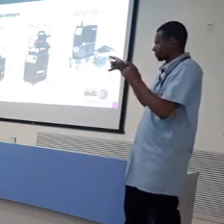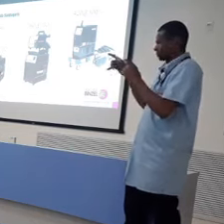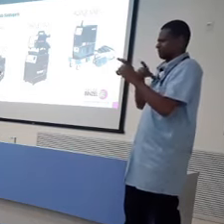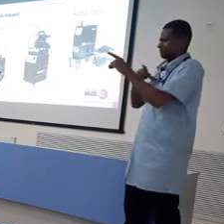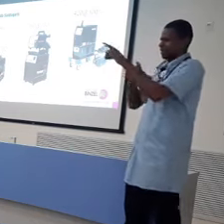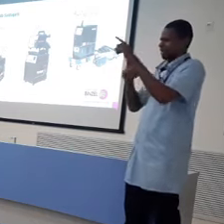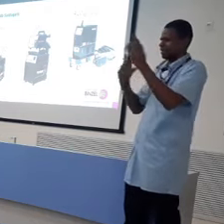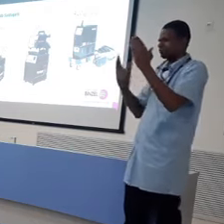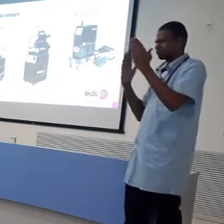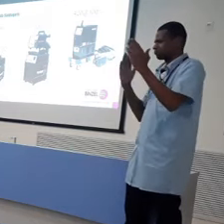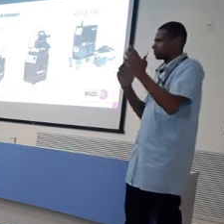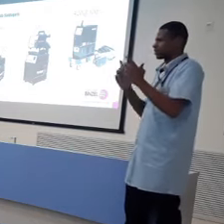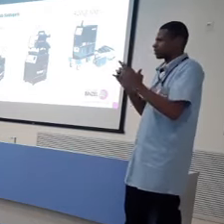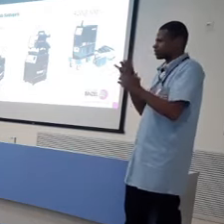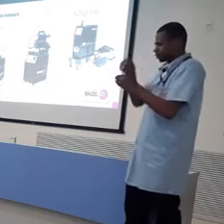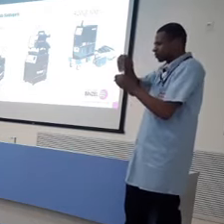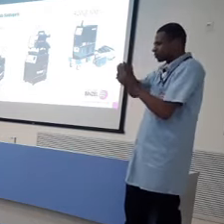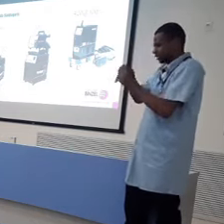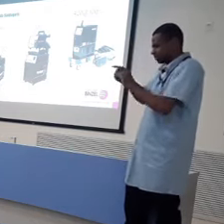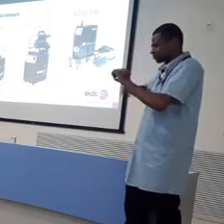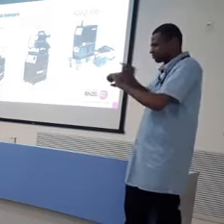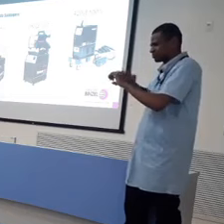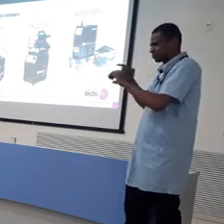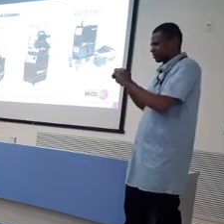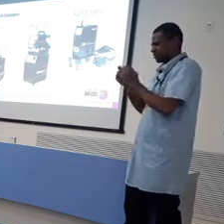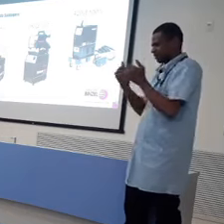só aceitam bobinas pequenas de 5 kg.